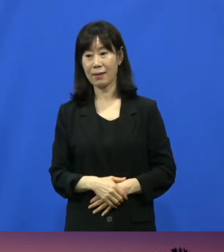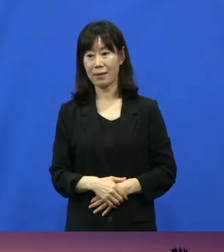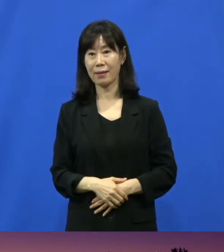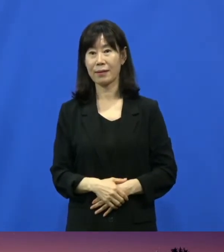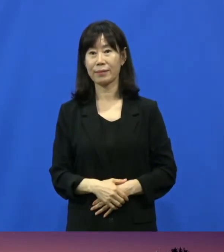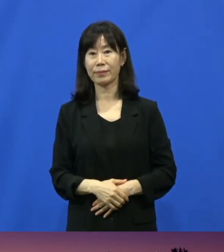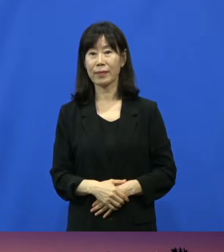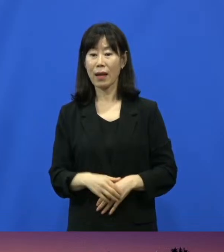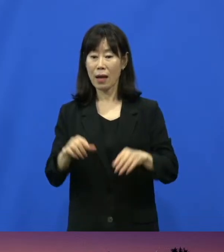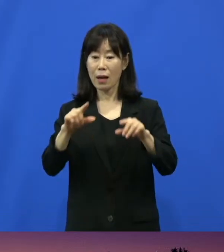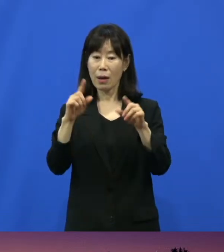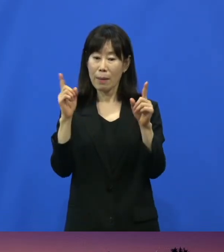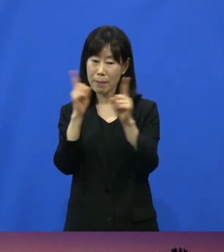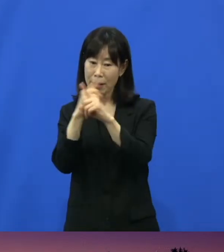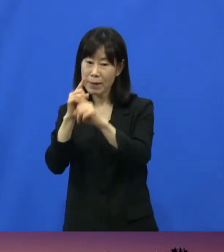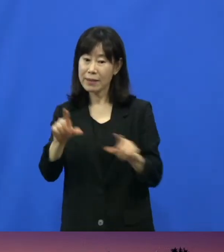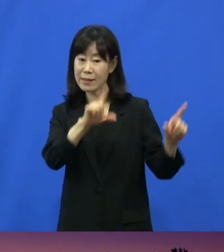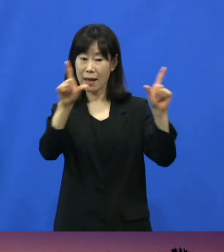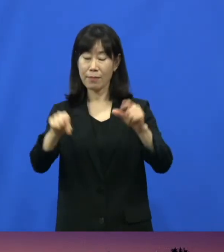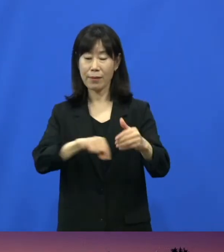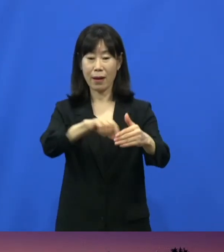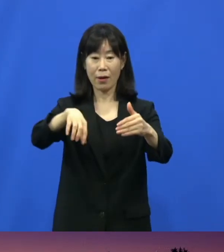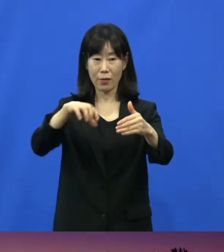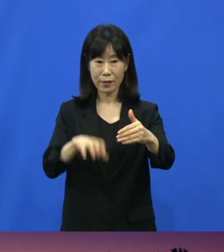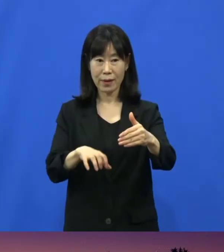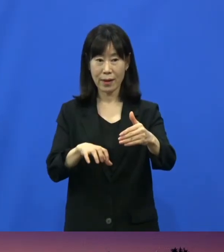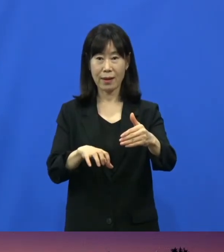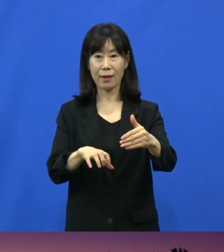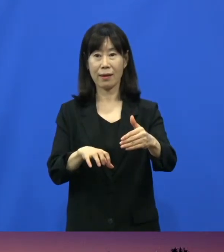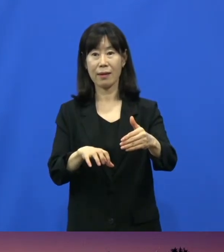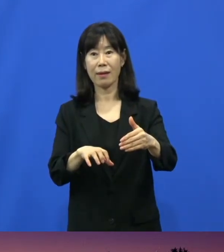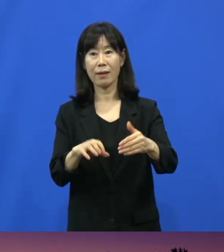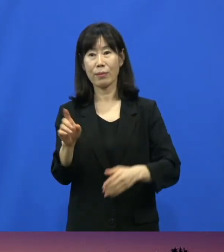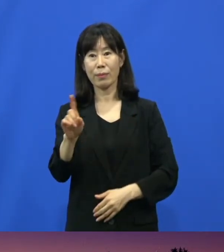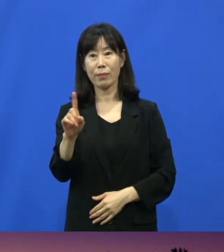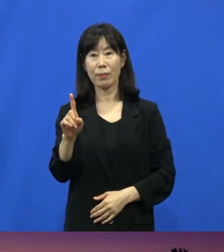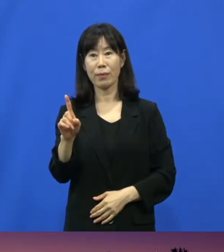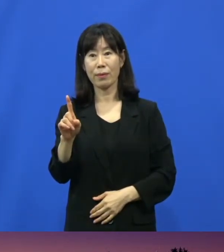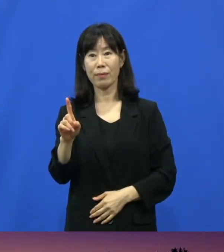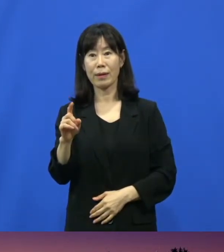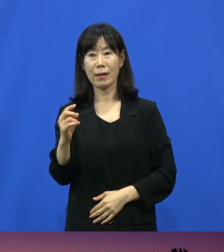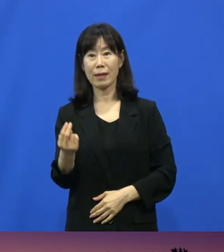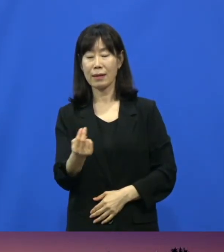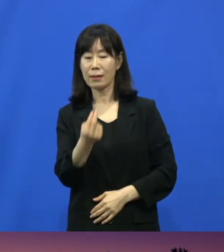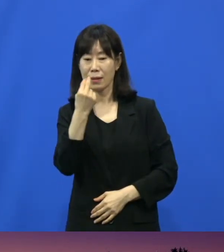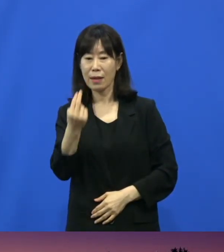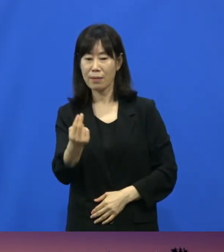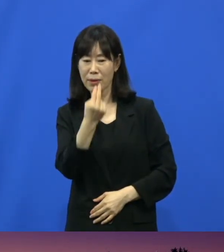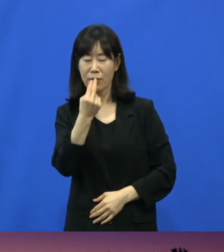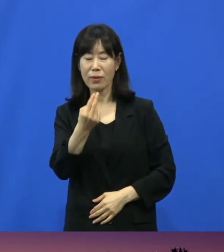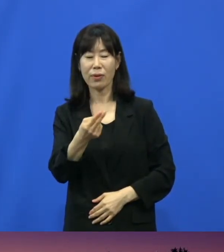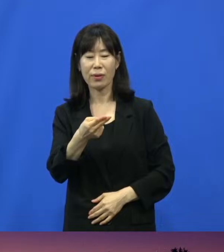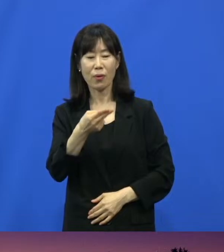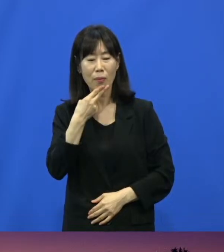일상 속에 여러분 우리는 죽은 말들을 날마다 듣고 살아요. 생명력이 없는 말들,